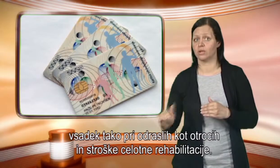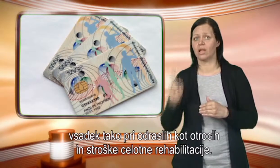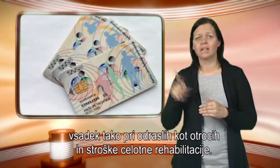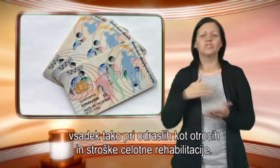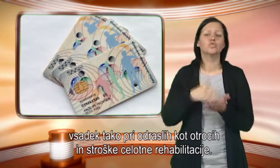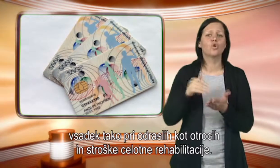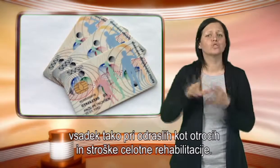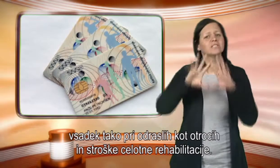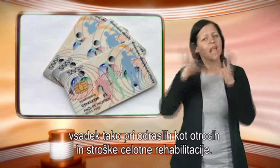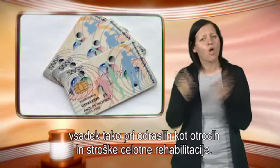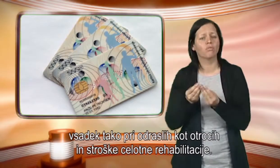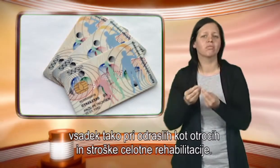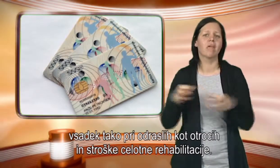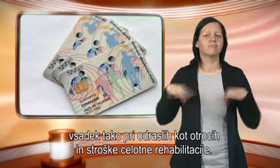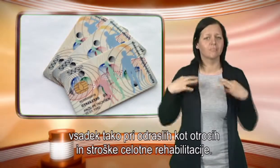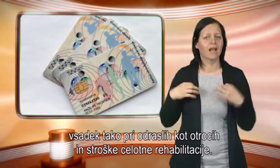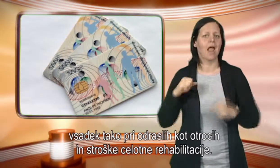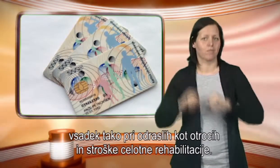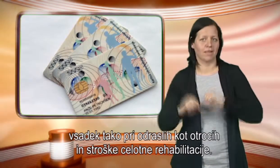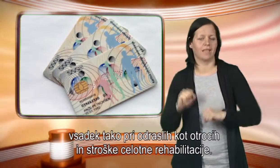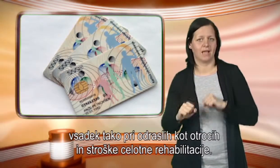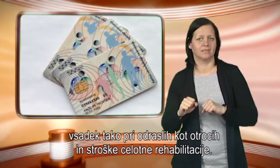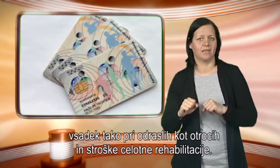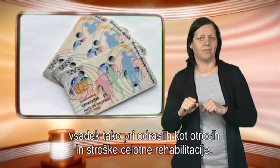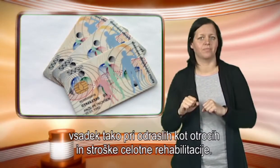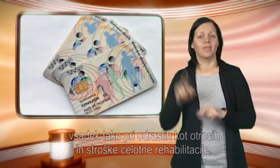stroške celotne rehabilitacije.